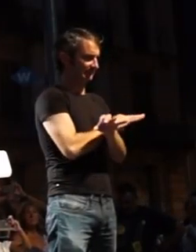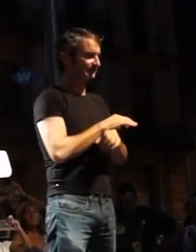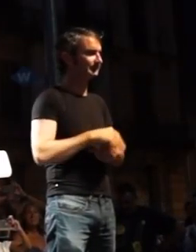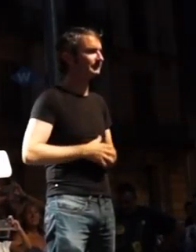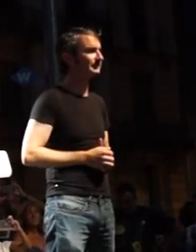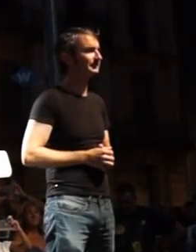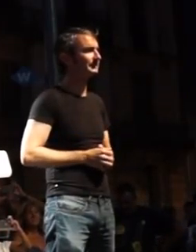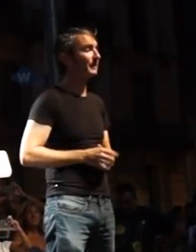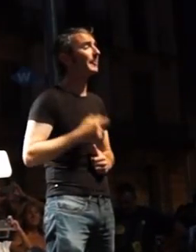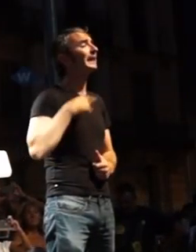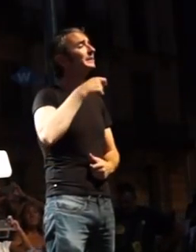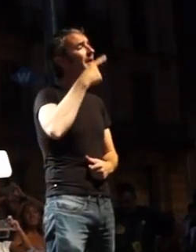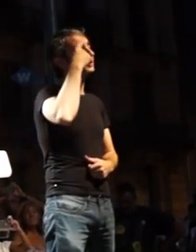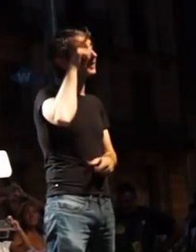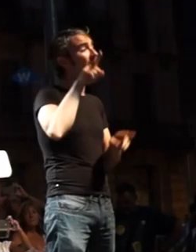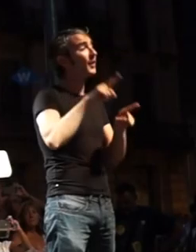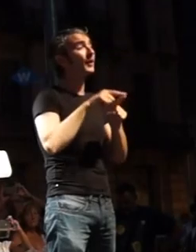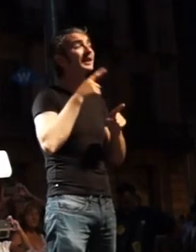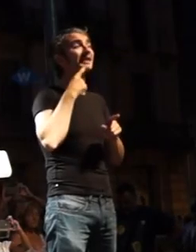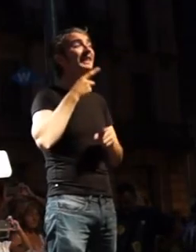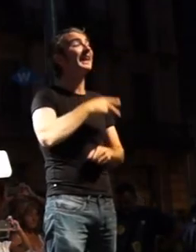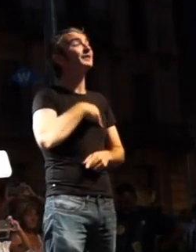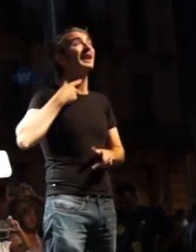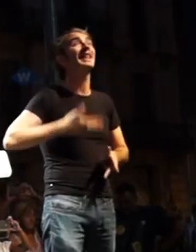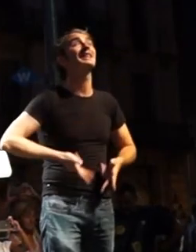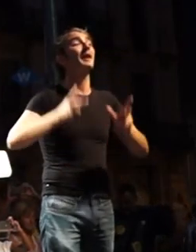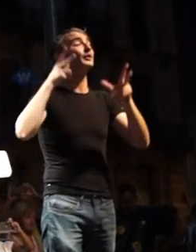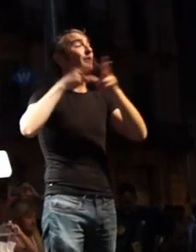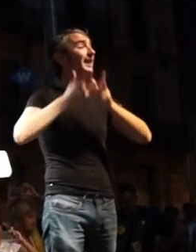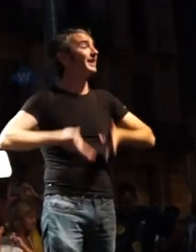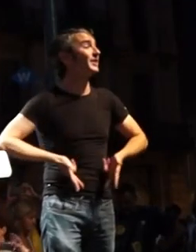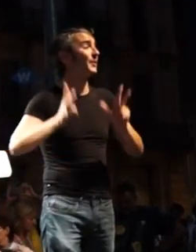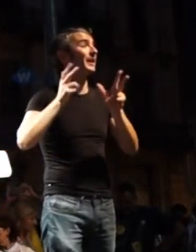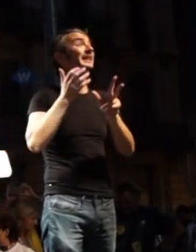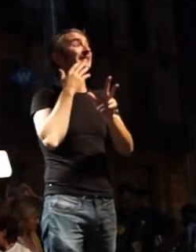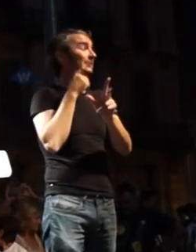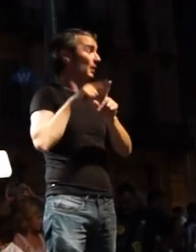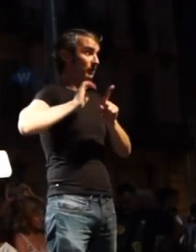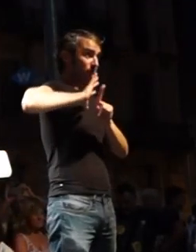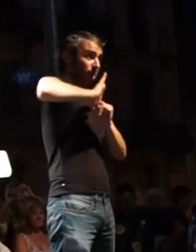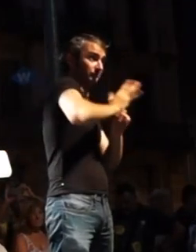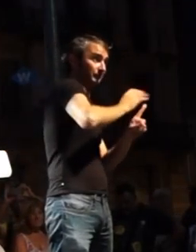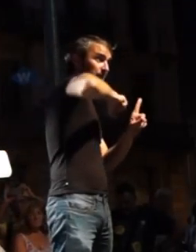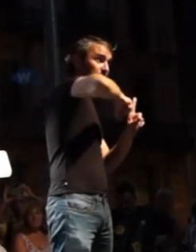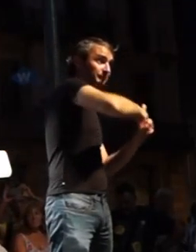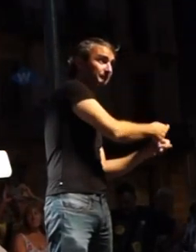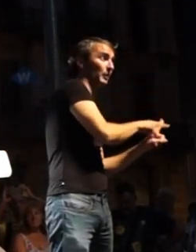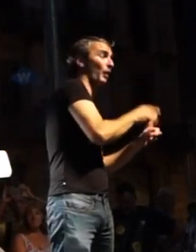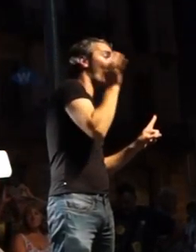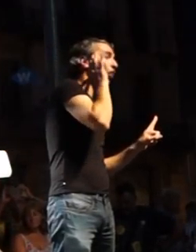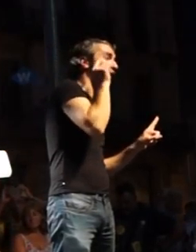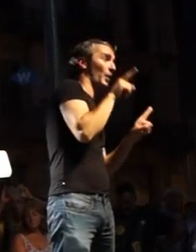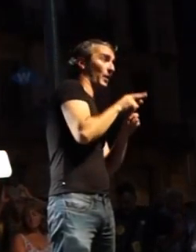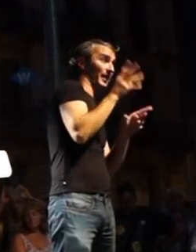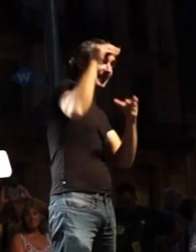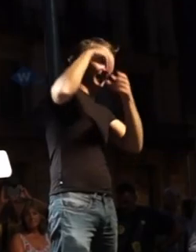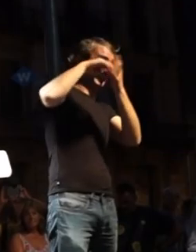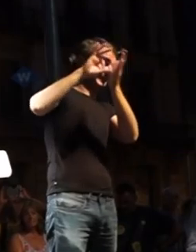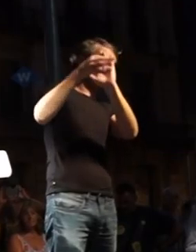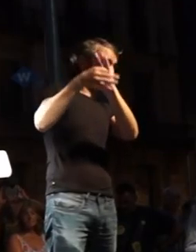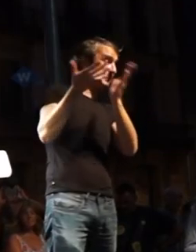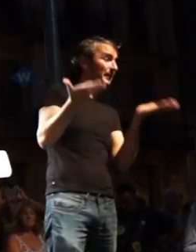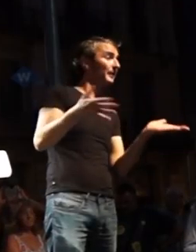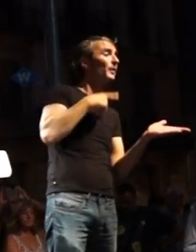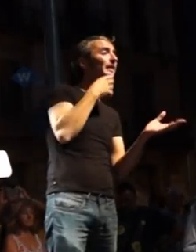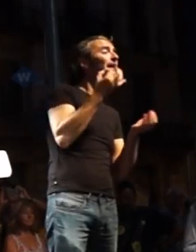Recordem també que no hi haurà alliberament nacional ni alliberament social si es manté l'opressió específica que pateixen les dones dins aquest sistema.